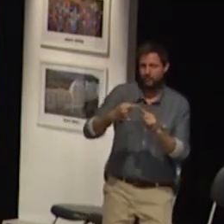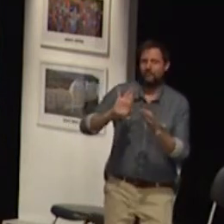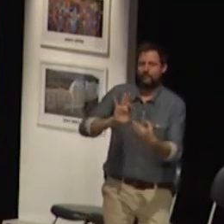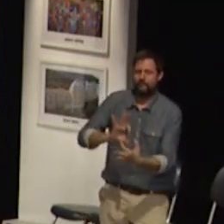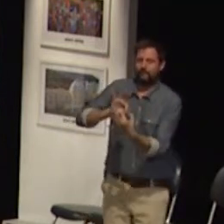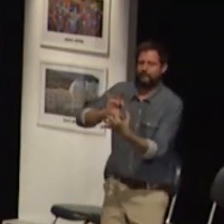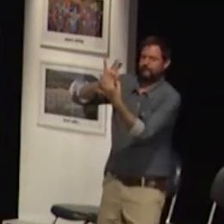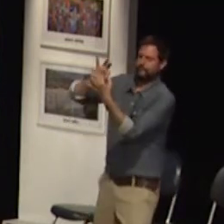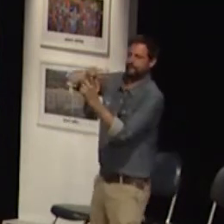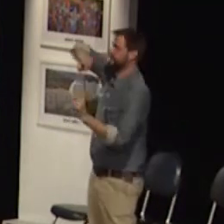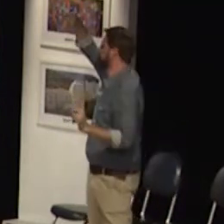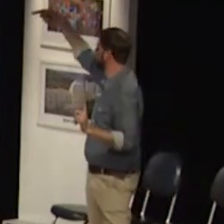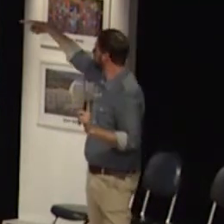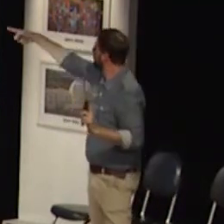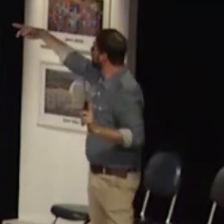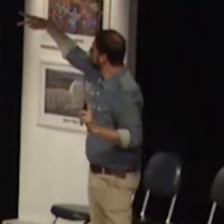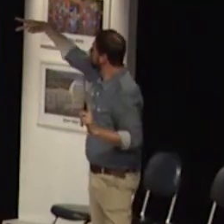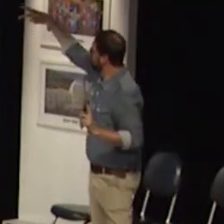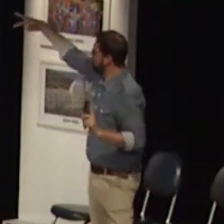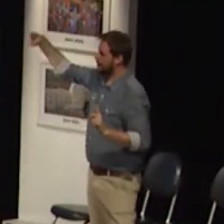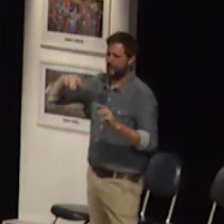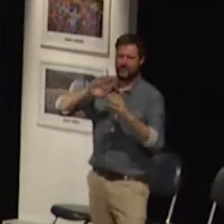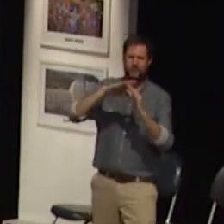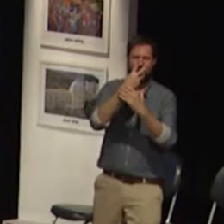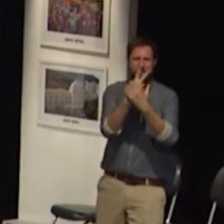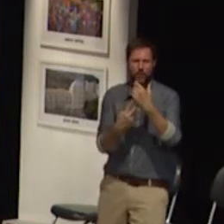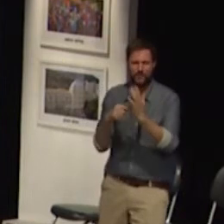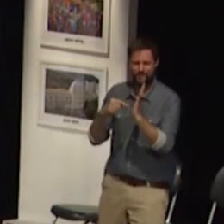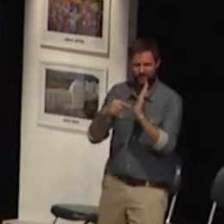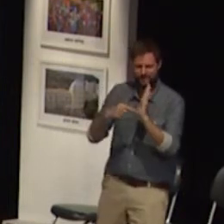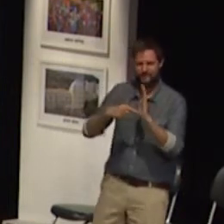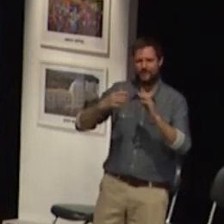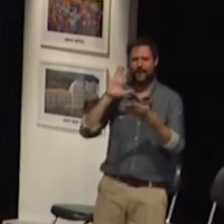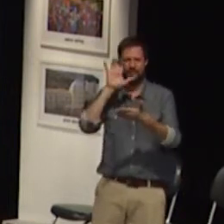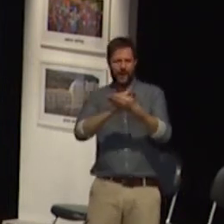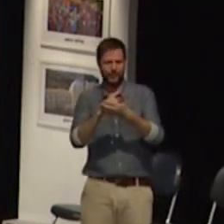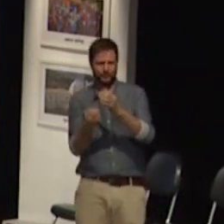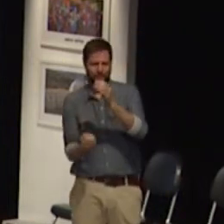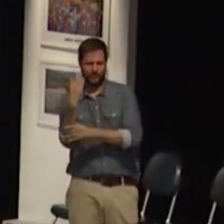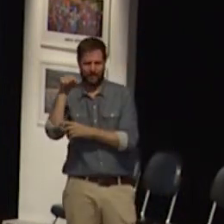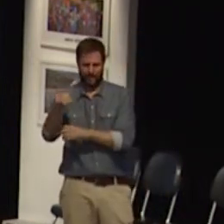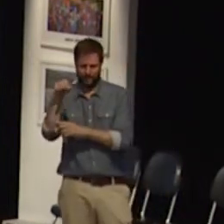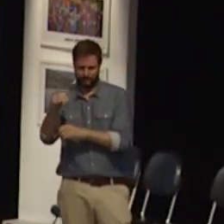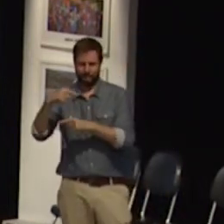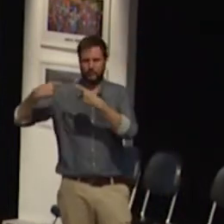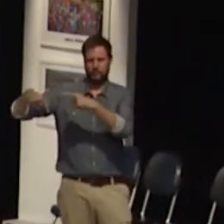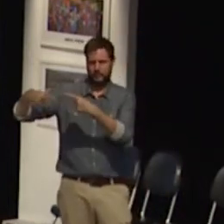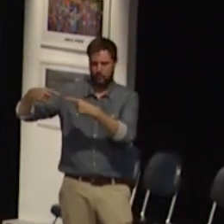proposta de contexto. Lembra que eu falei lá, que eu mostrei do INEP, dos registros das escolas